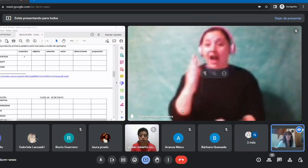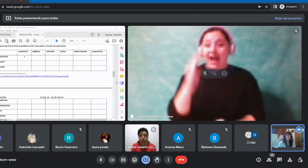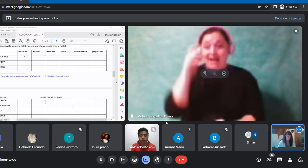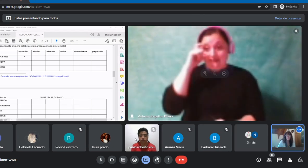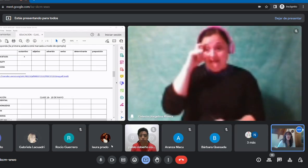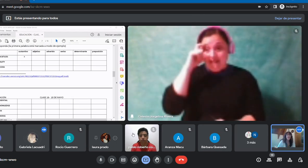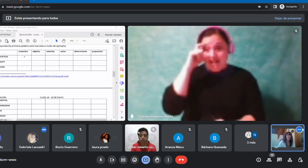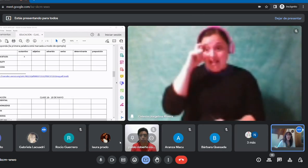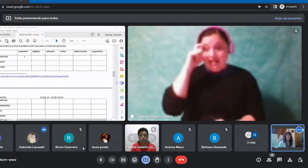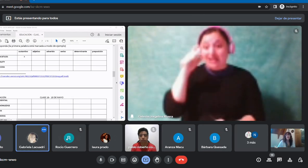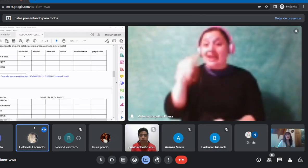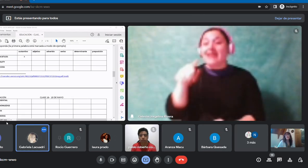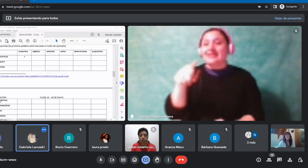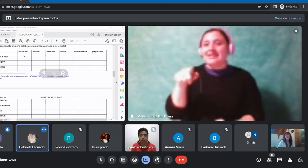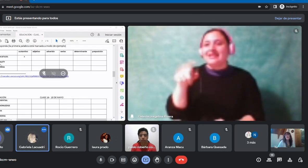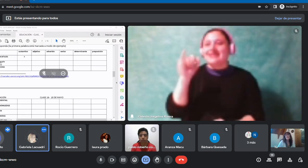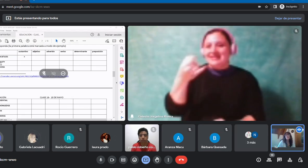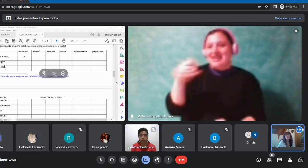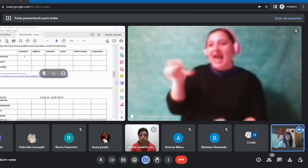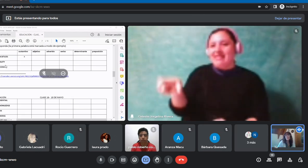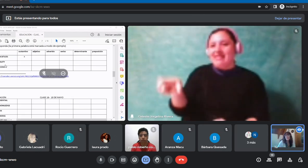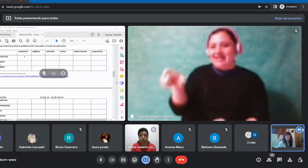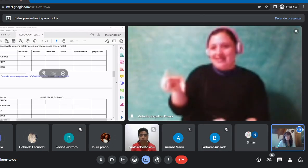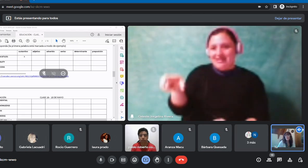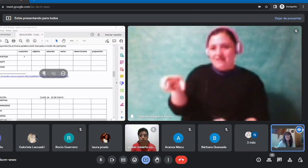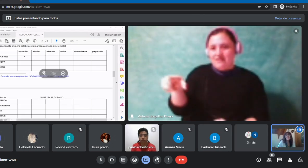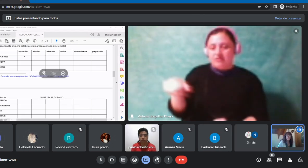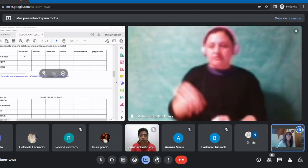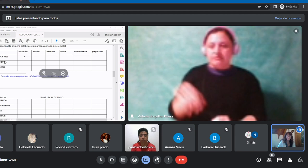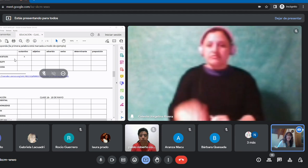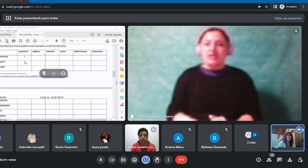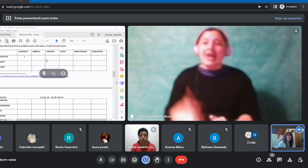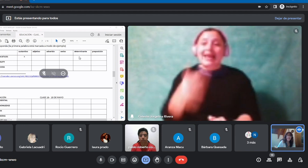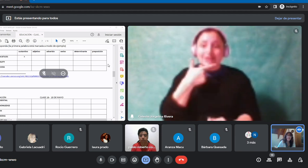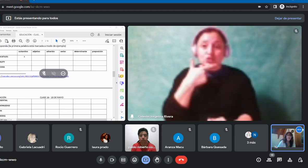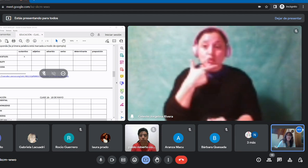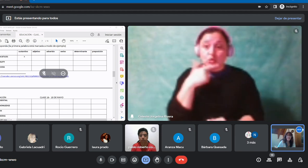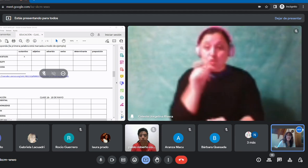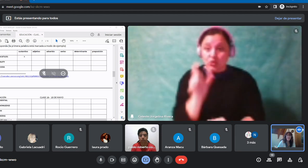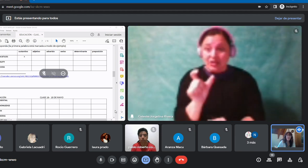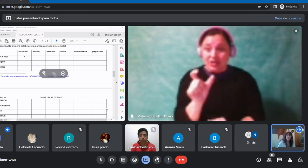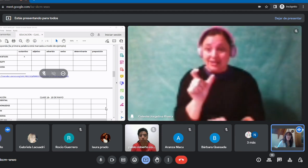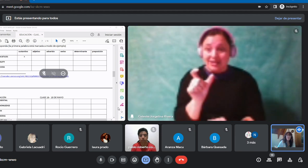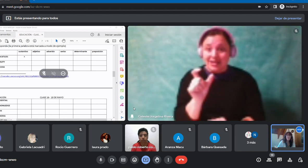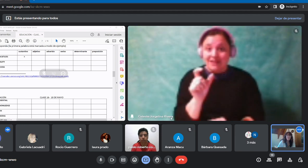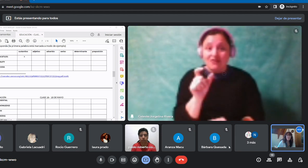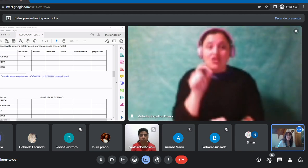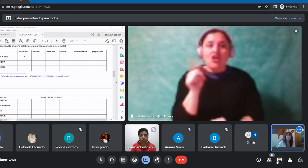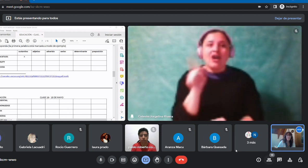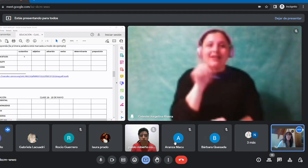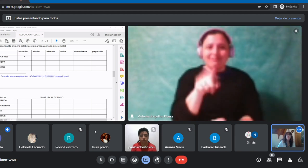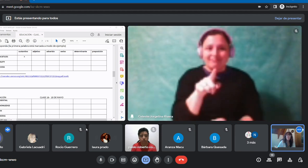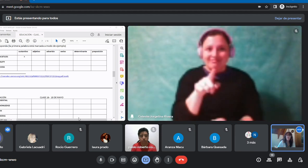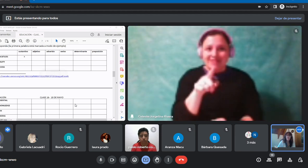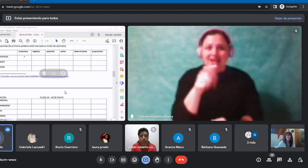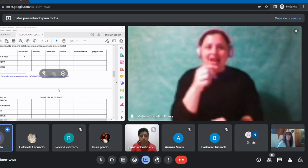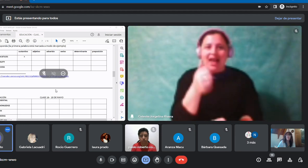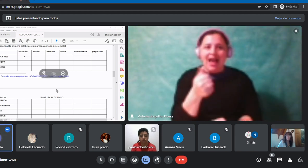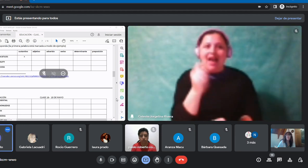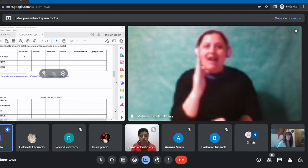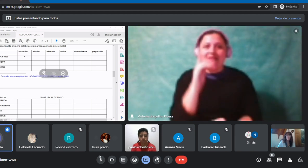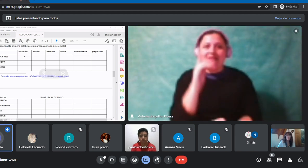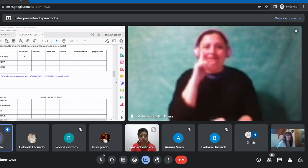able. Y ajá. El sustantivo es ability, ¿sí? Ah, bien, lo tenía